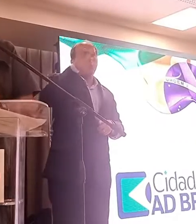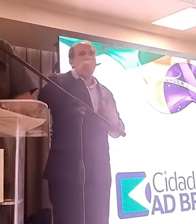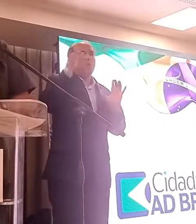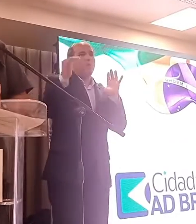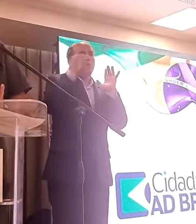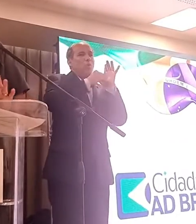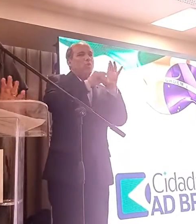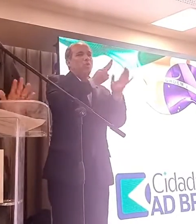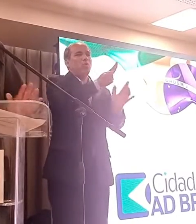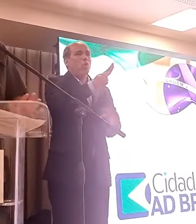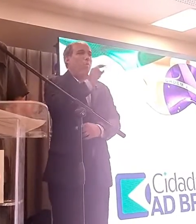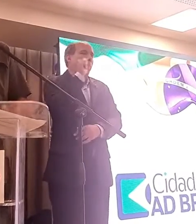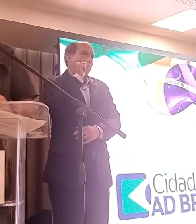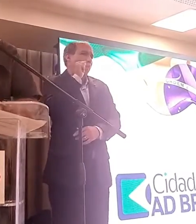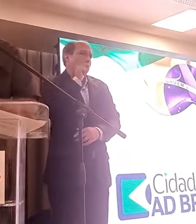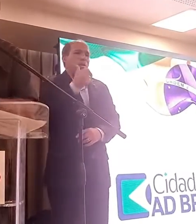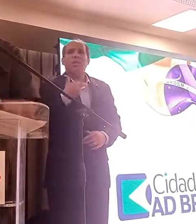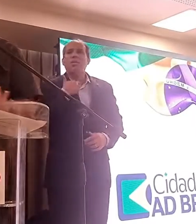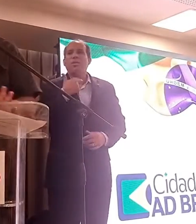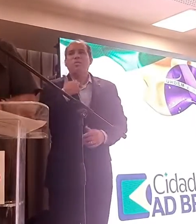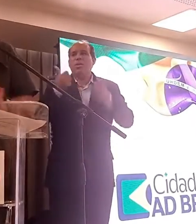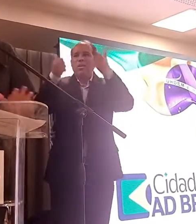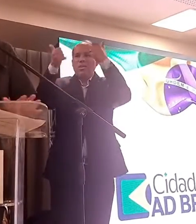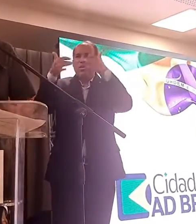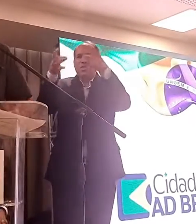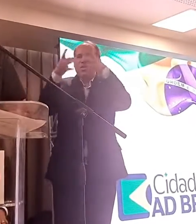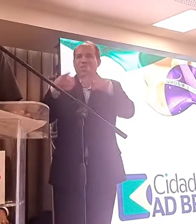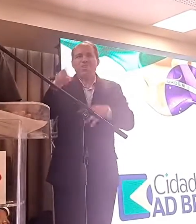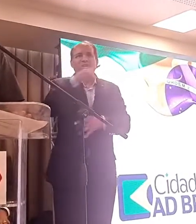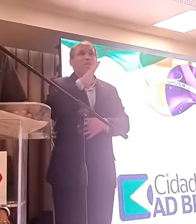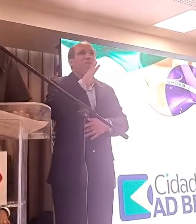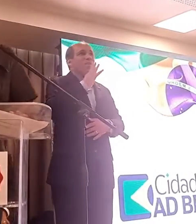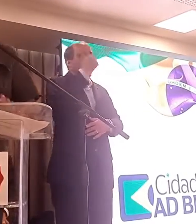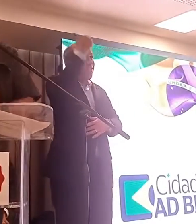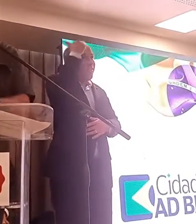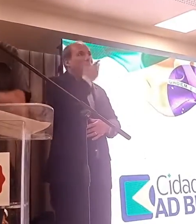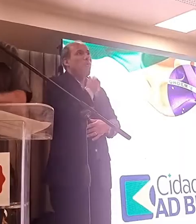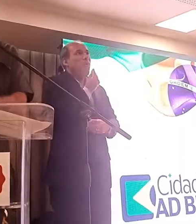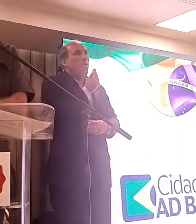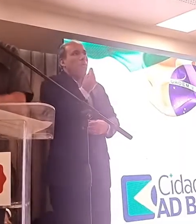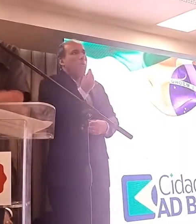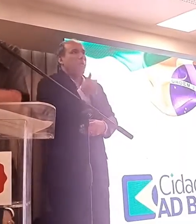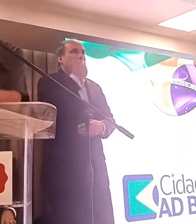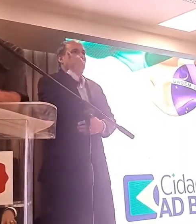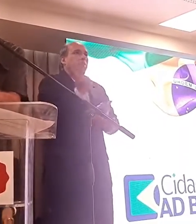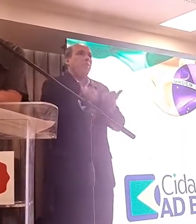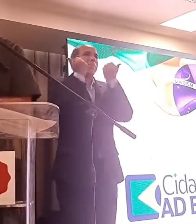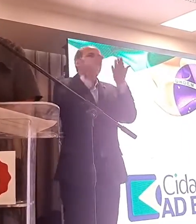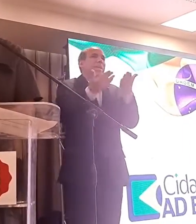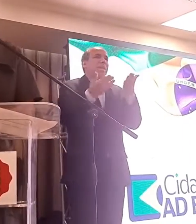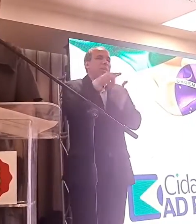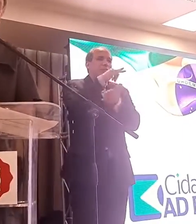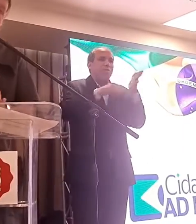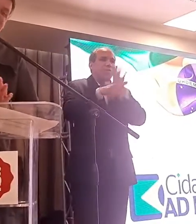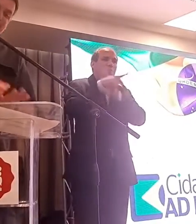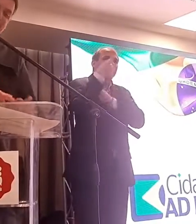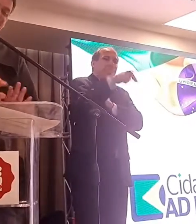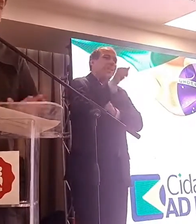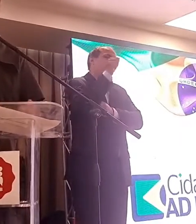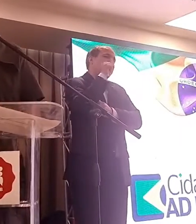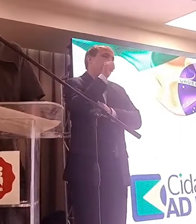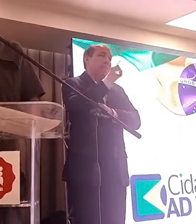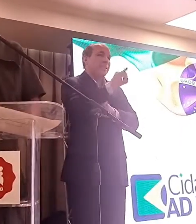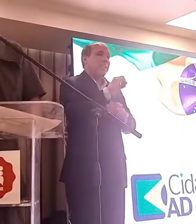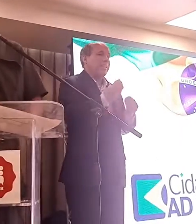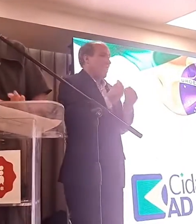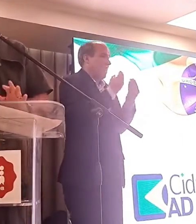Eu não vou entrar em detalhe aqui. Nós homens nos conhecemos muito bem. É melhor deixar o título com ela. Se deixa, às